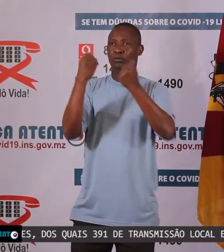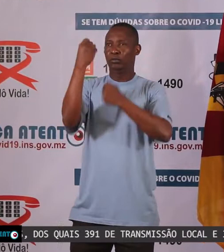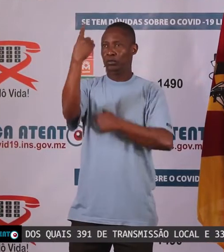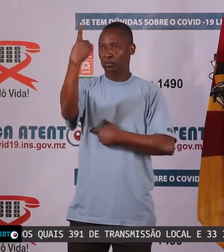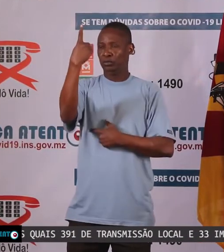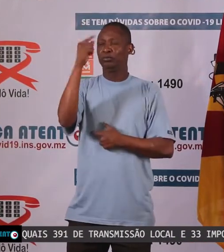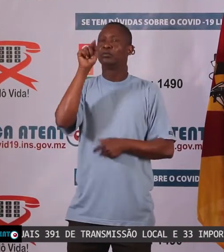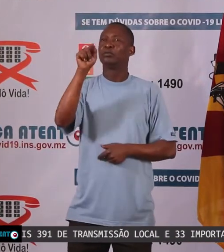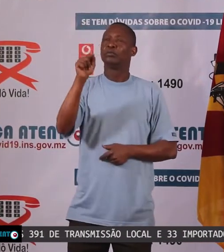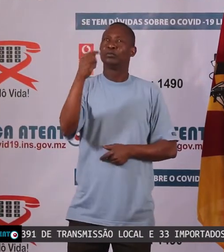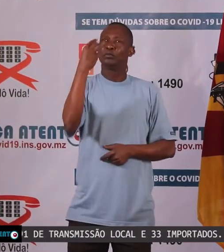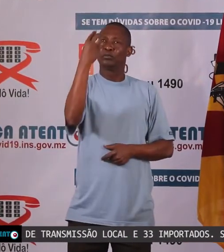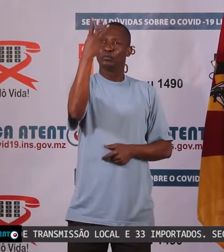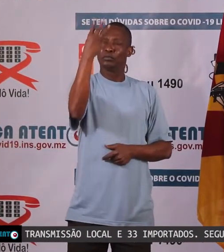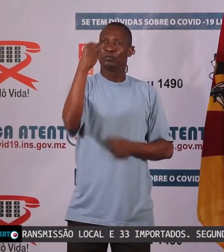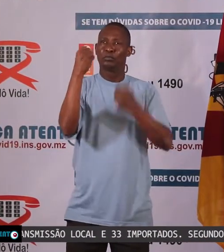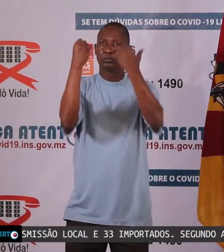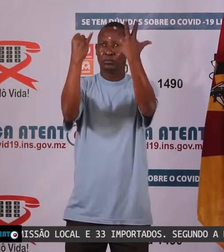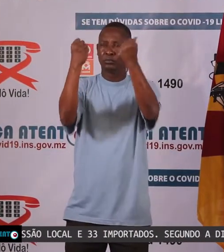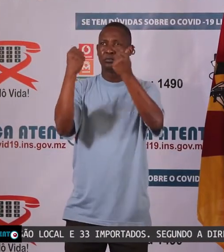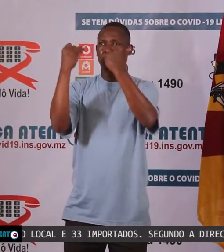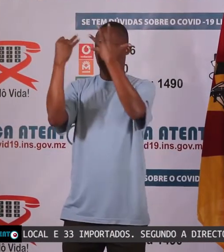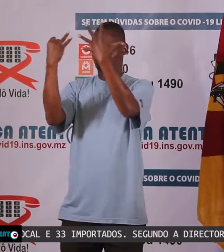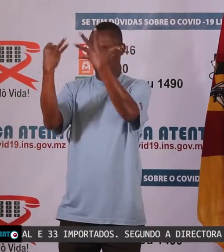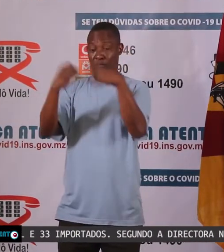81.367 óbitos, dos quais